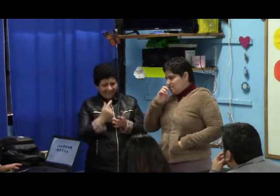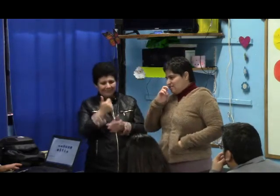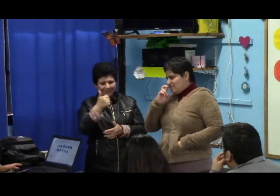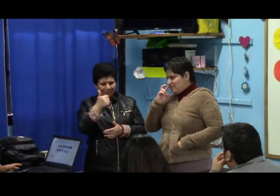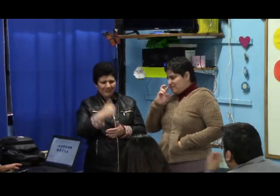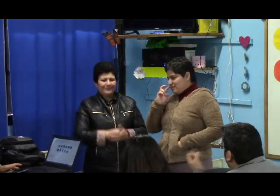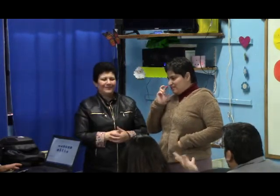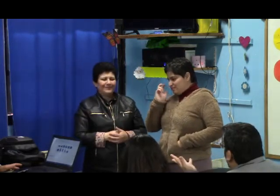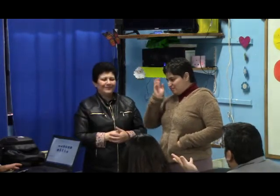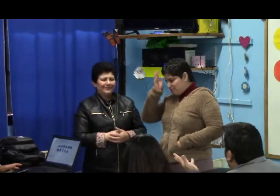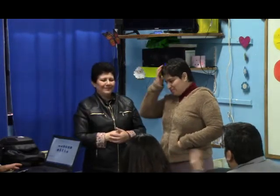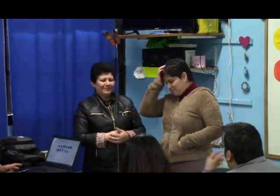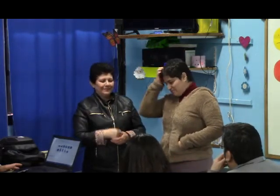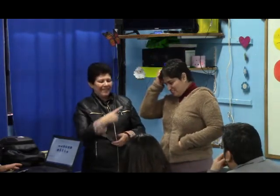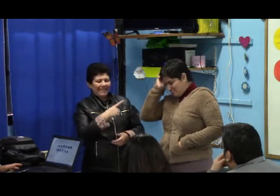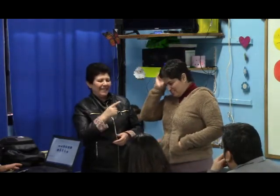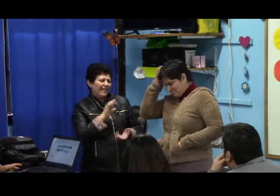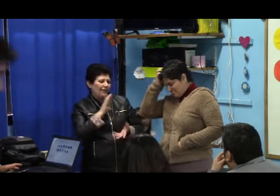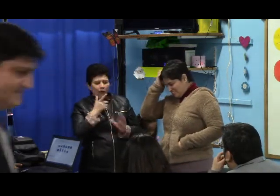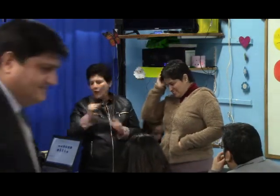sirve. Un 6. O